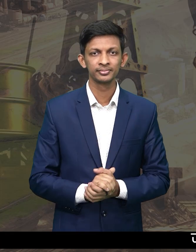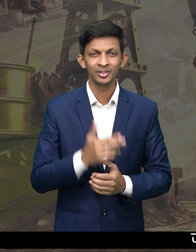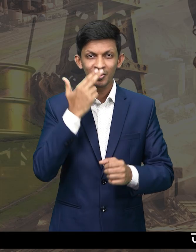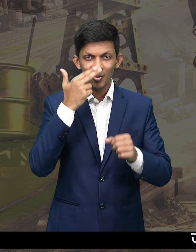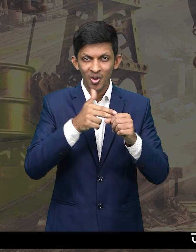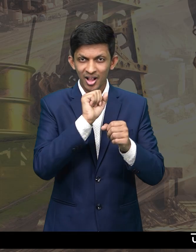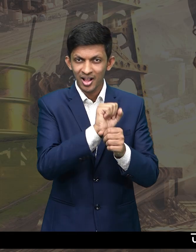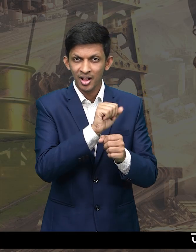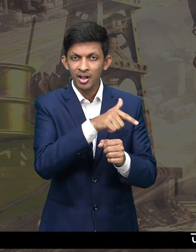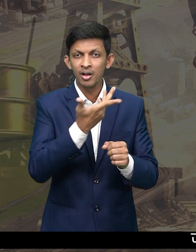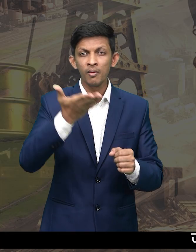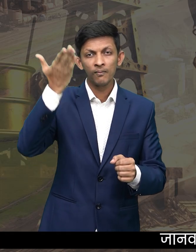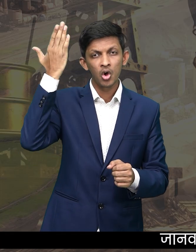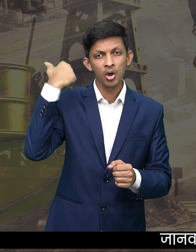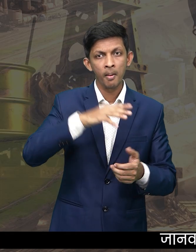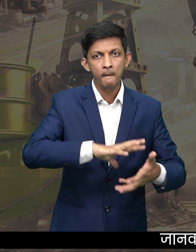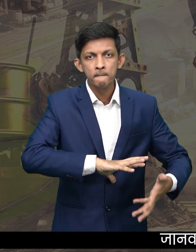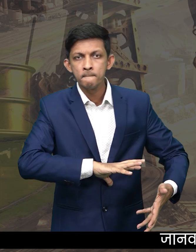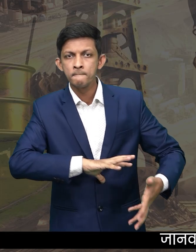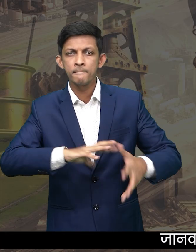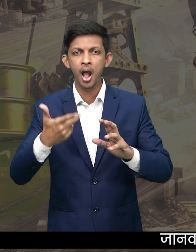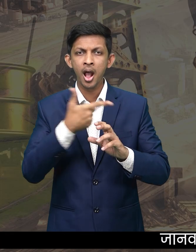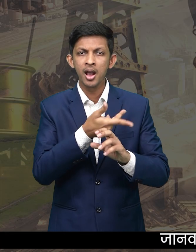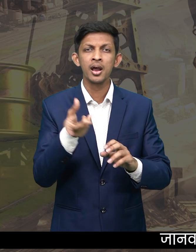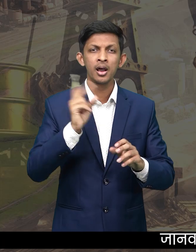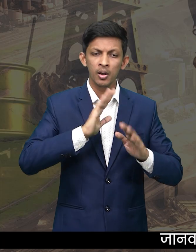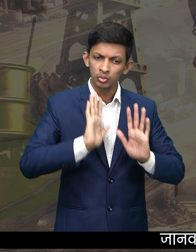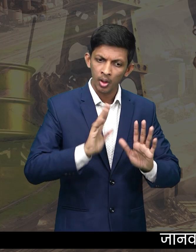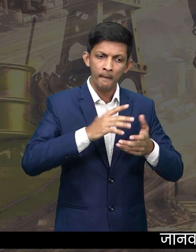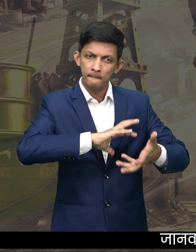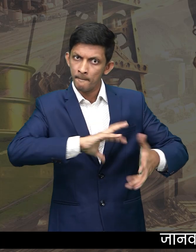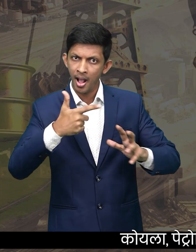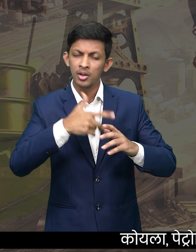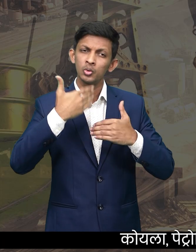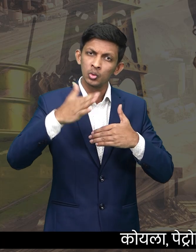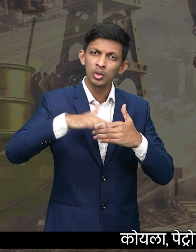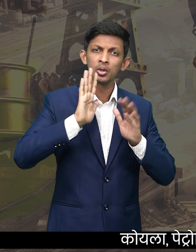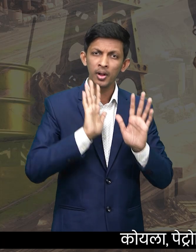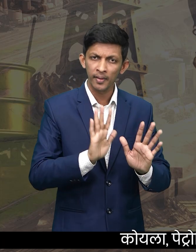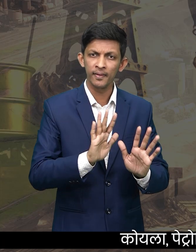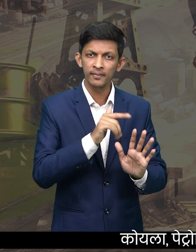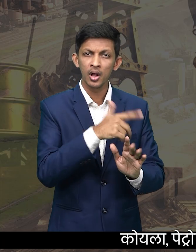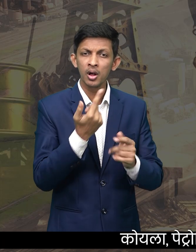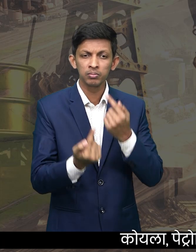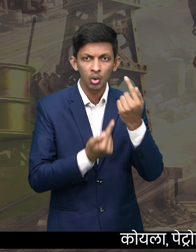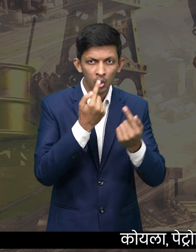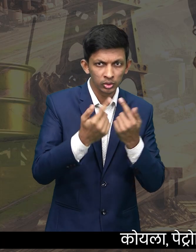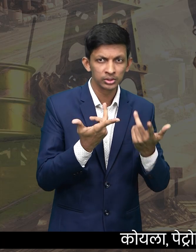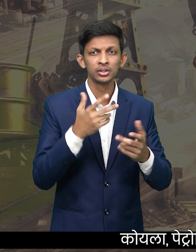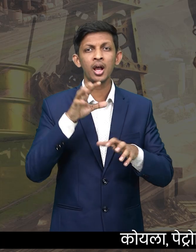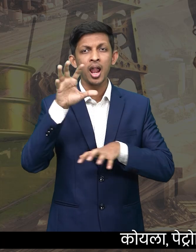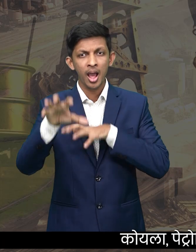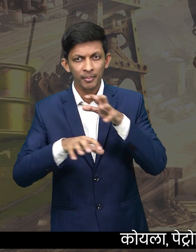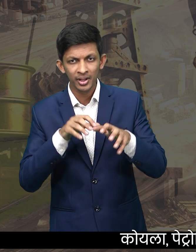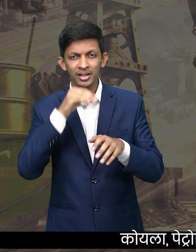जीवाश्म ईंधन प्राचीन पौधों और जानवरों के अवशेषों से बनाए गए थे। इनमें कोयला, पेट्रोलियम, तेल